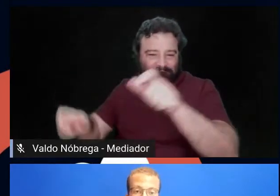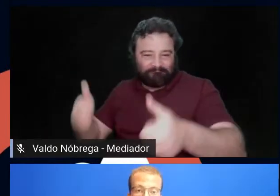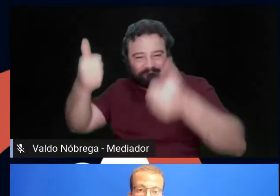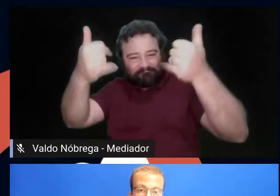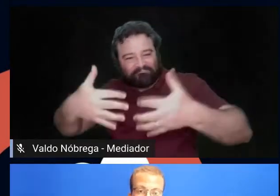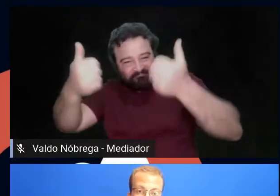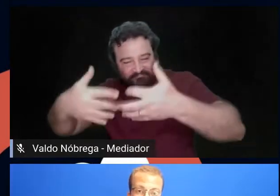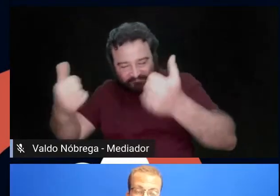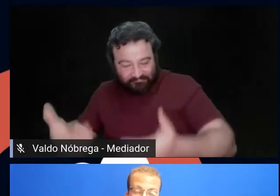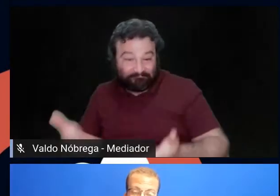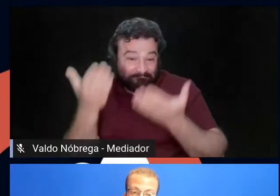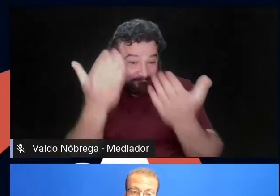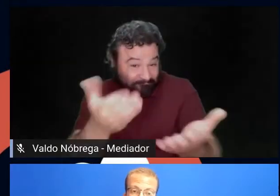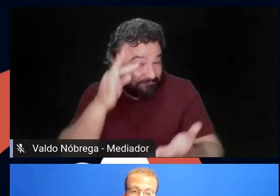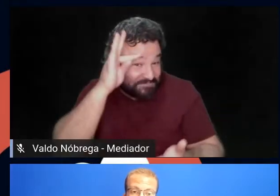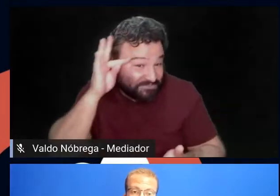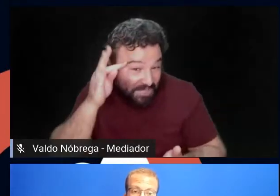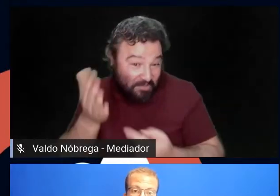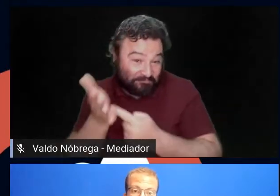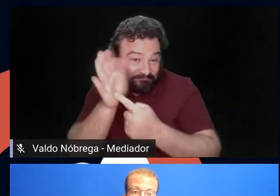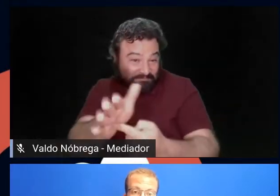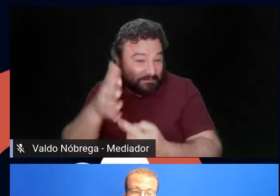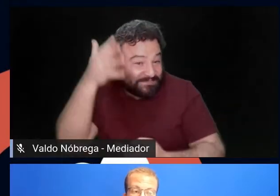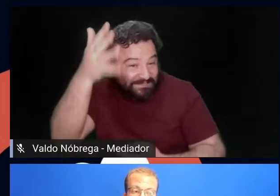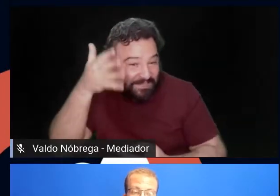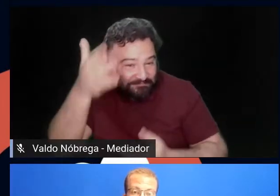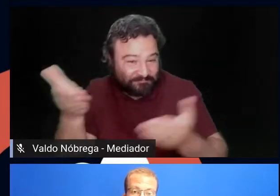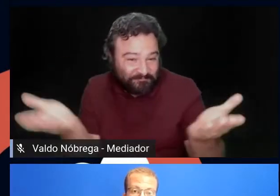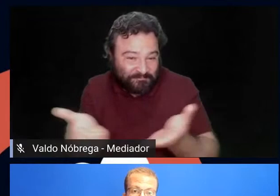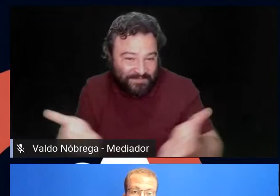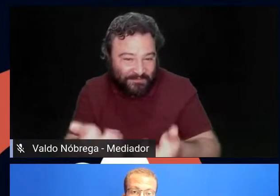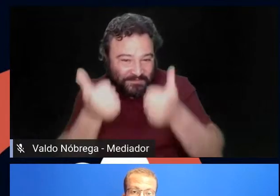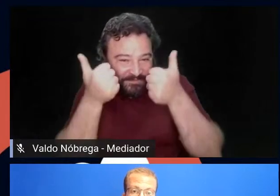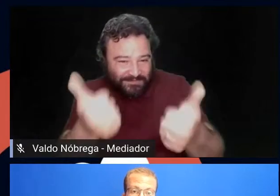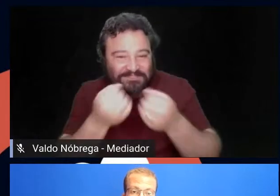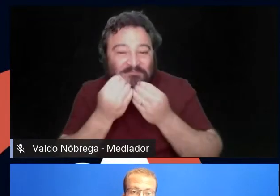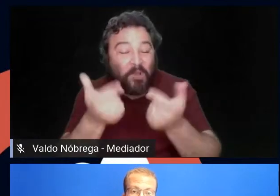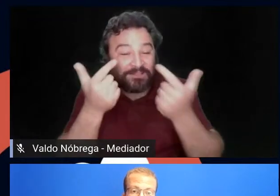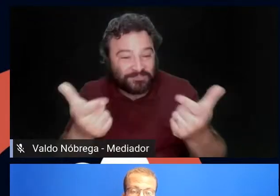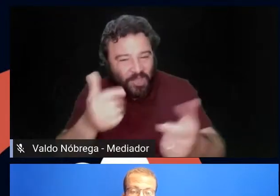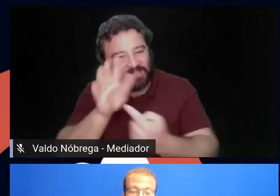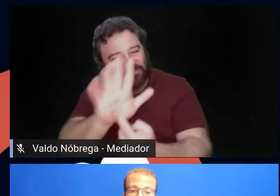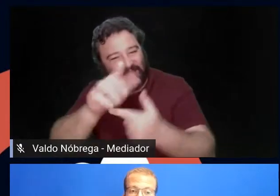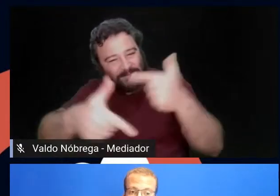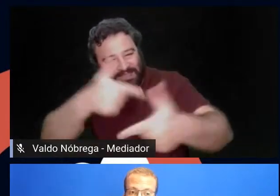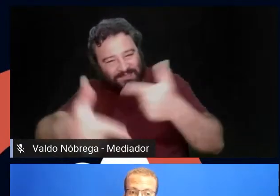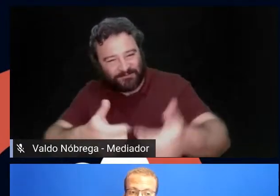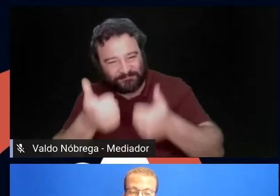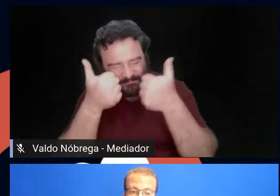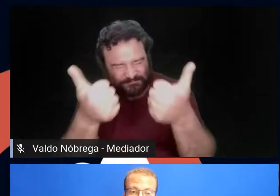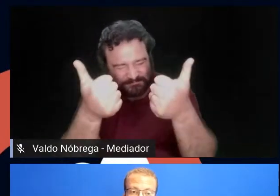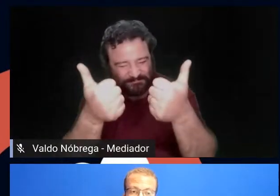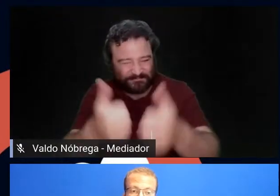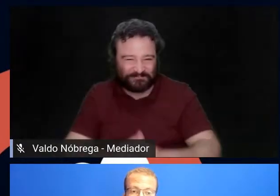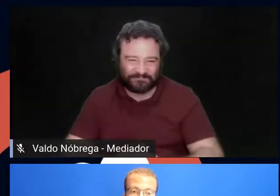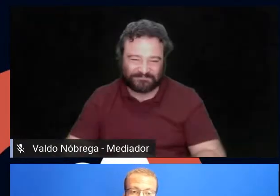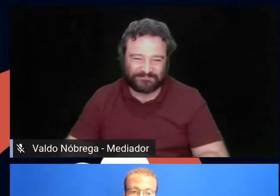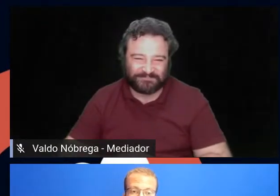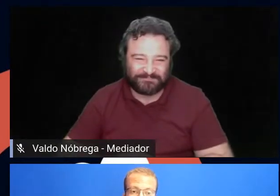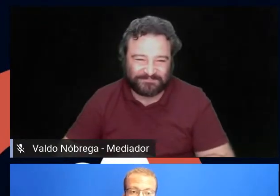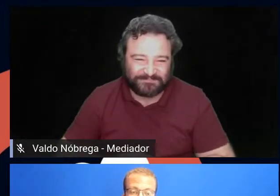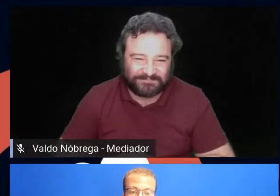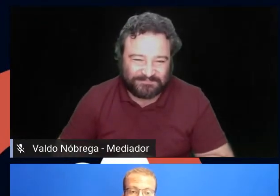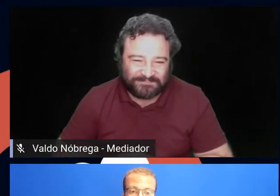conseguir produzir e se expressar? Então, neste momento, Thago, seja bem-vindo. Boa sorte para a